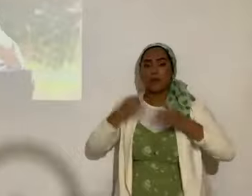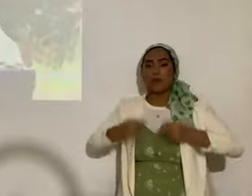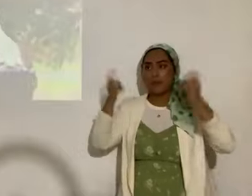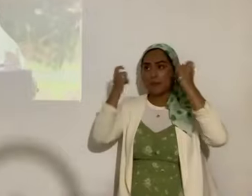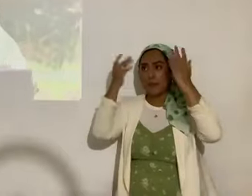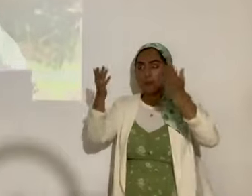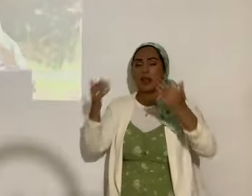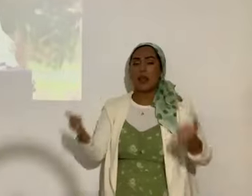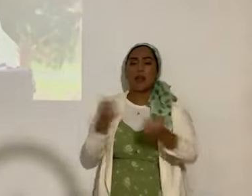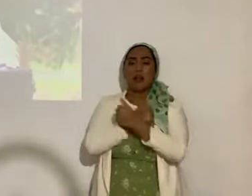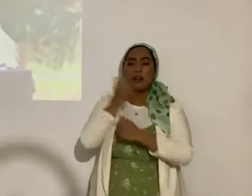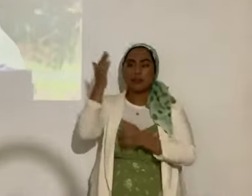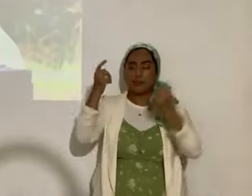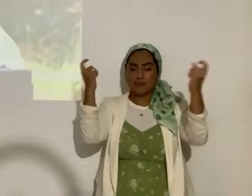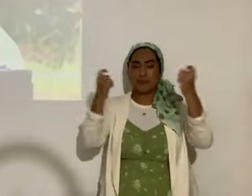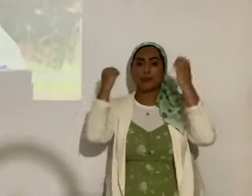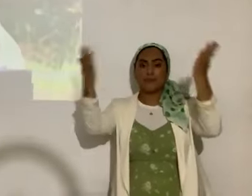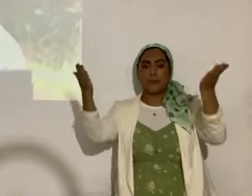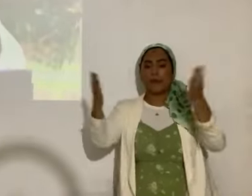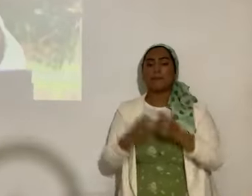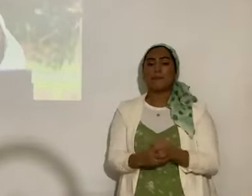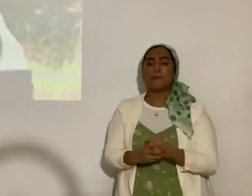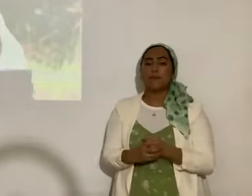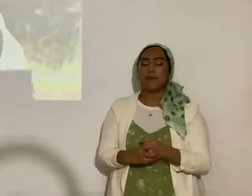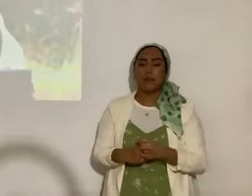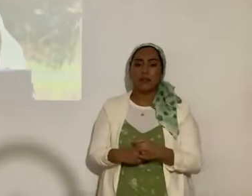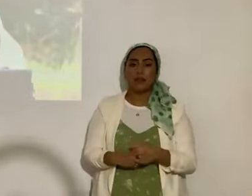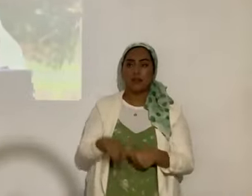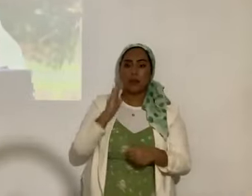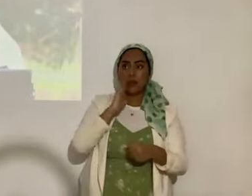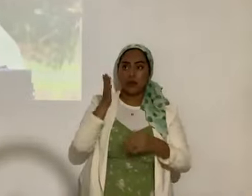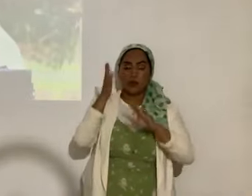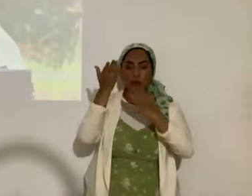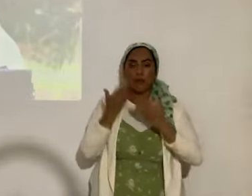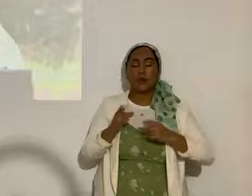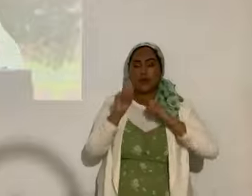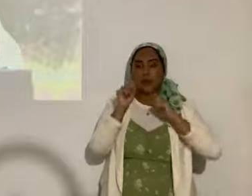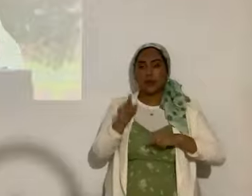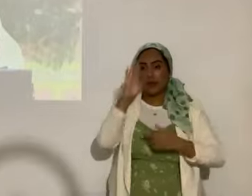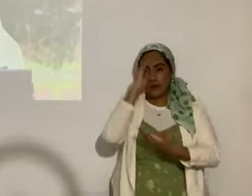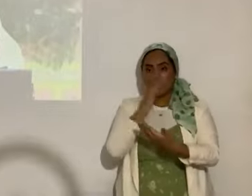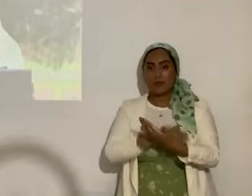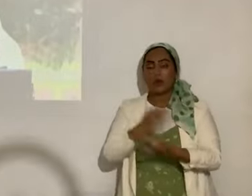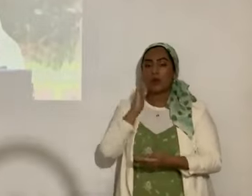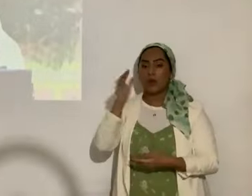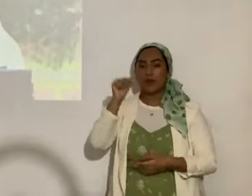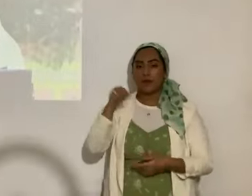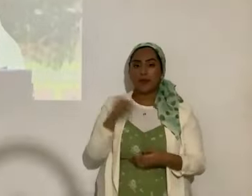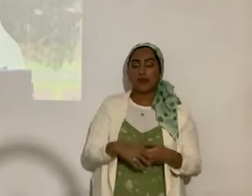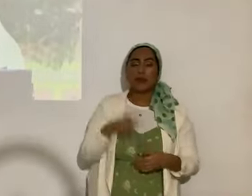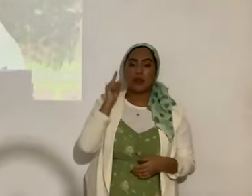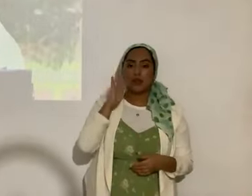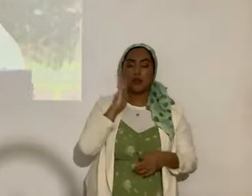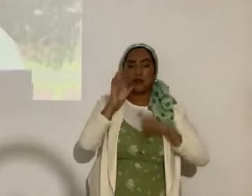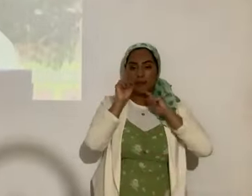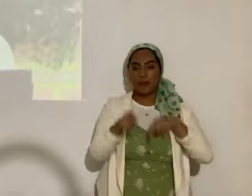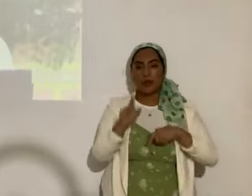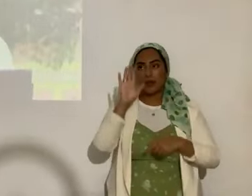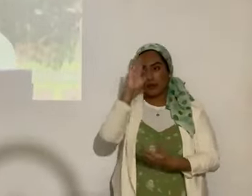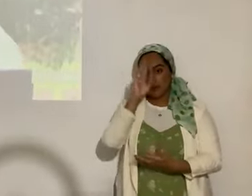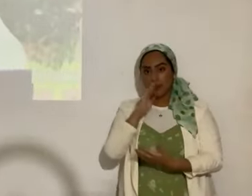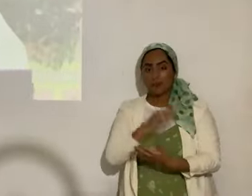es amarte exaltarte acaso él no responderá hijos Claro que sí él responde a sus